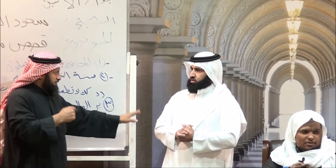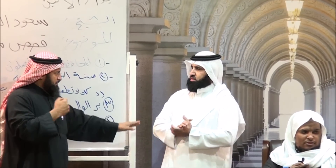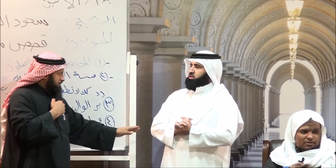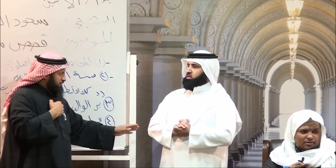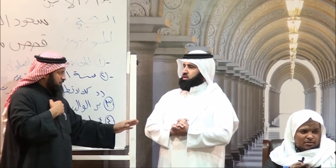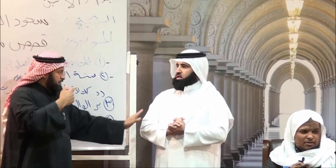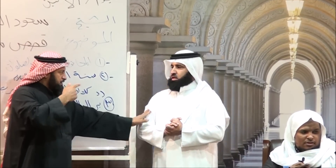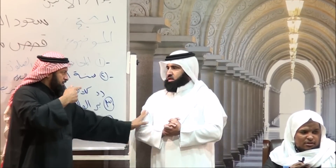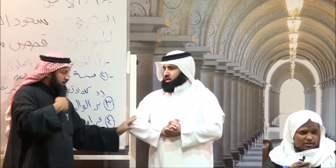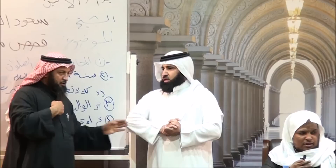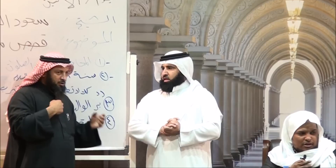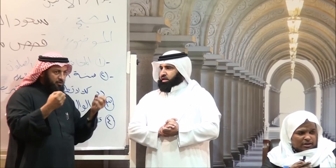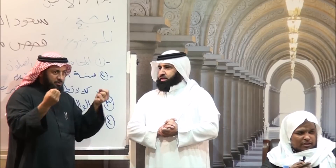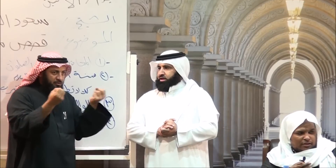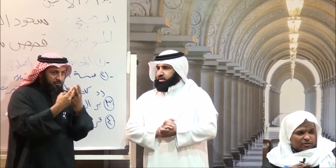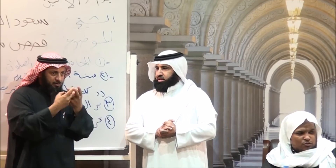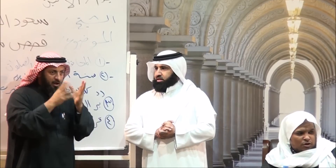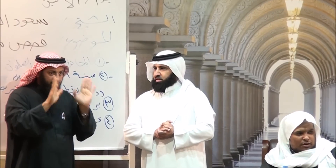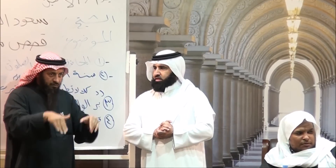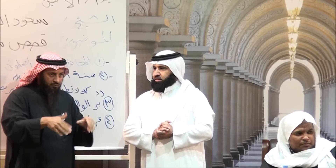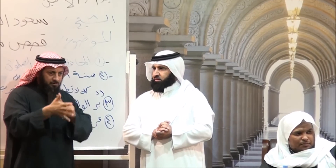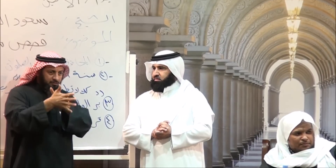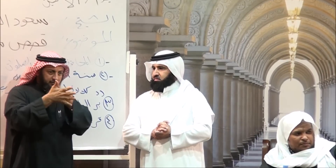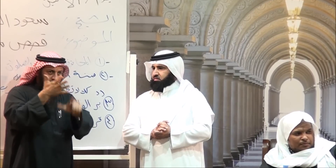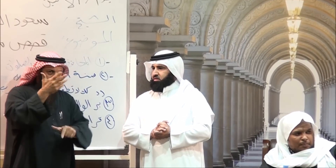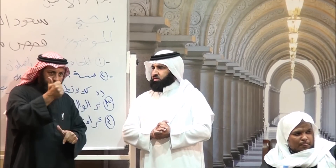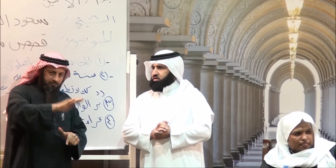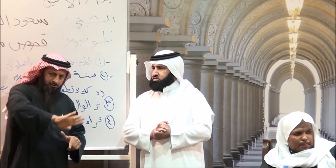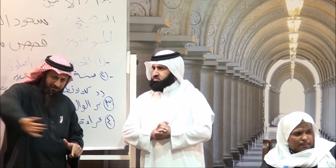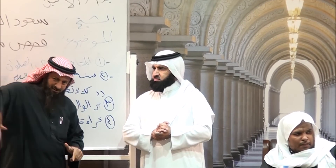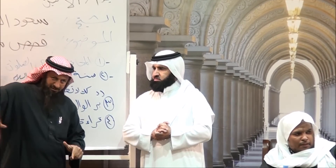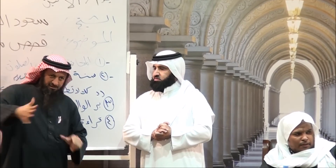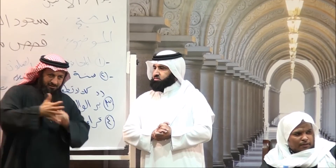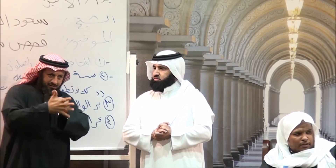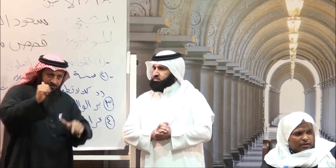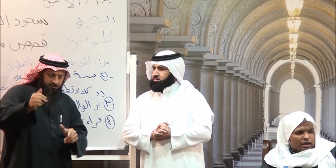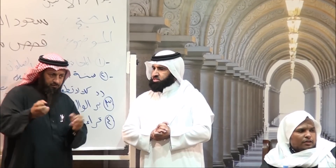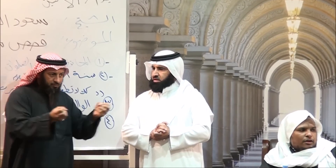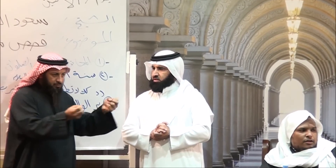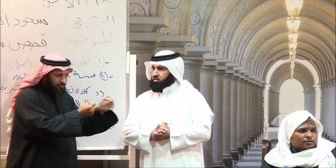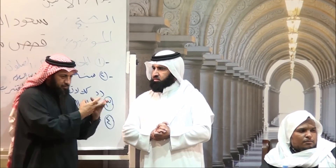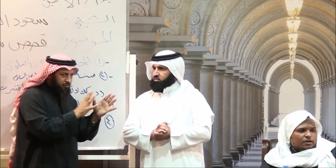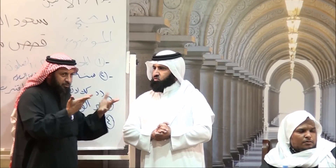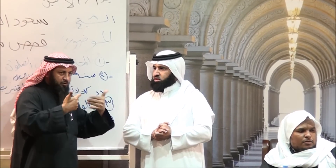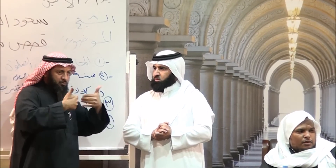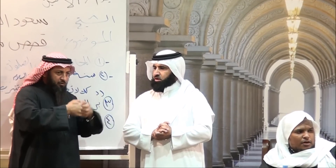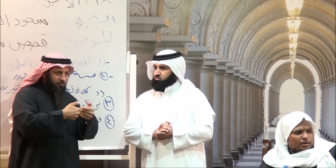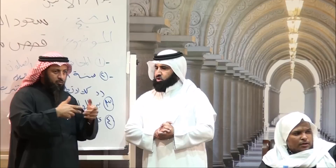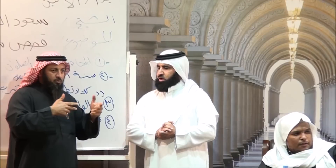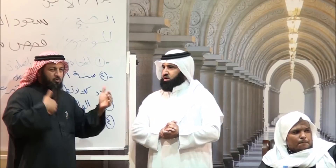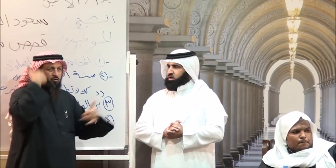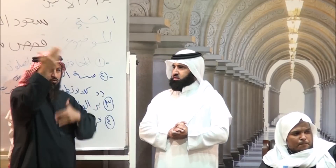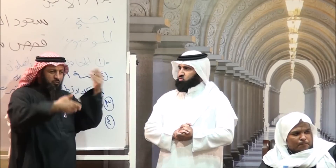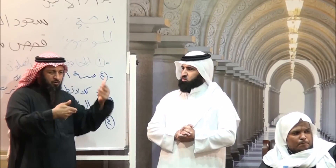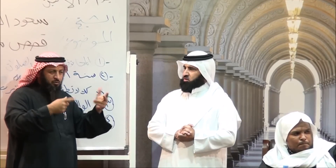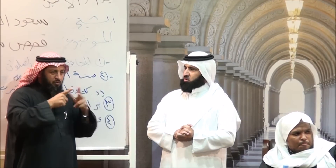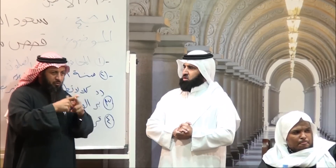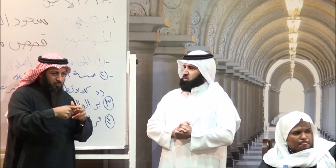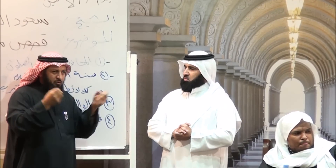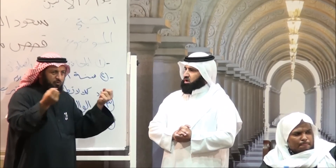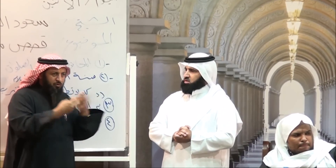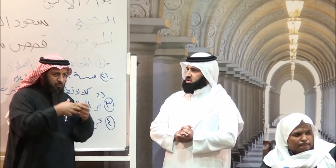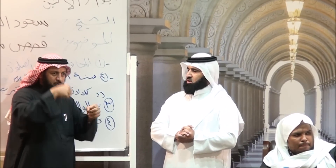أنا أقول الحمد لله والصلاة والسلام على رسول الله. من الصوم كنت أتوكل كل واحد. نحن نعرف الجواب. صدق وتعمل منكرات